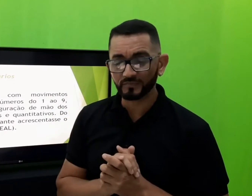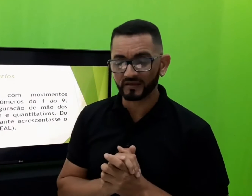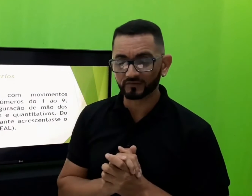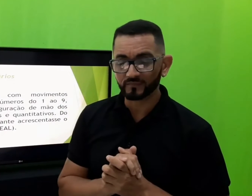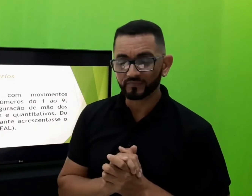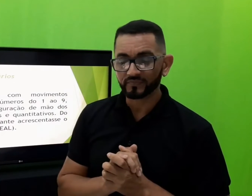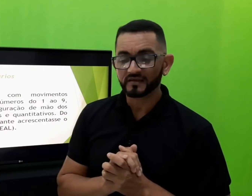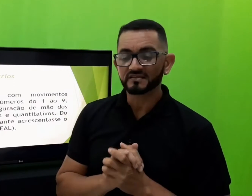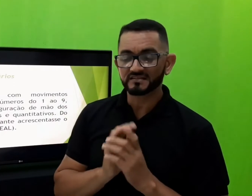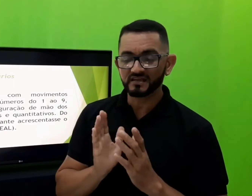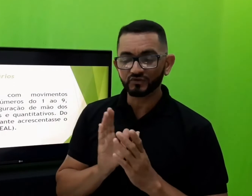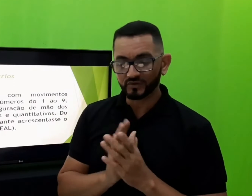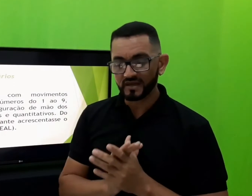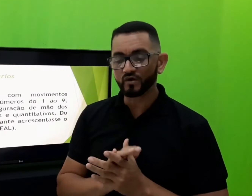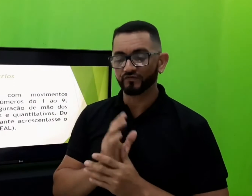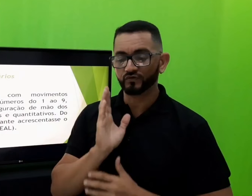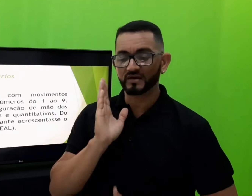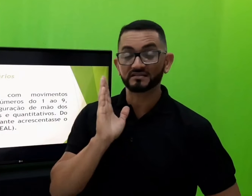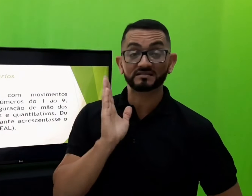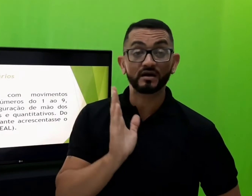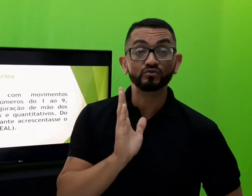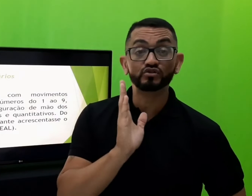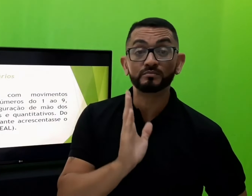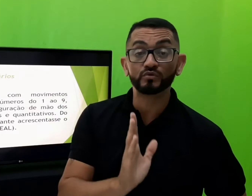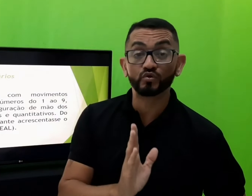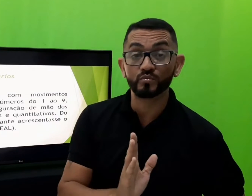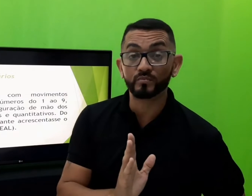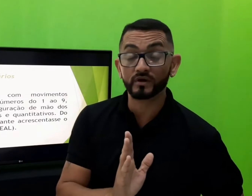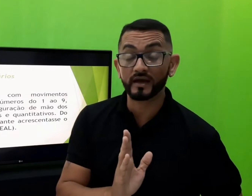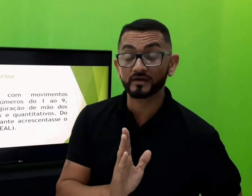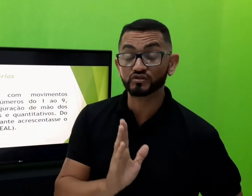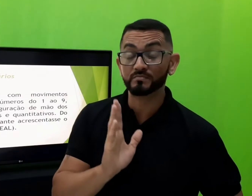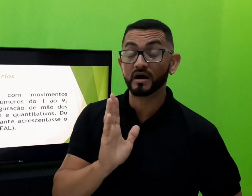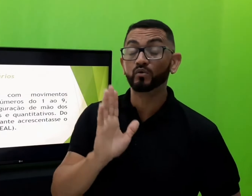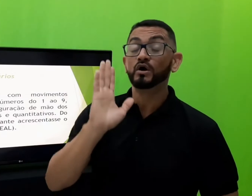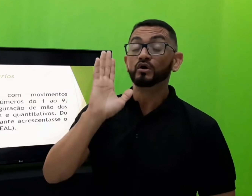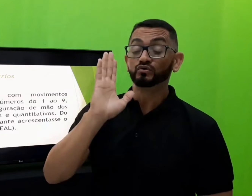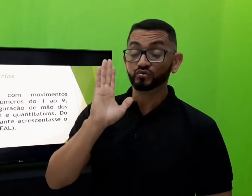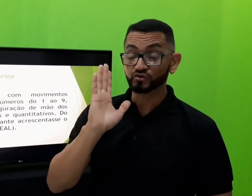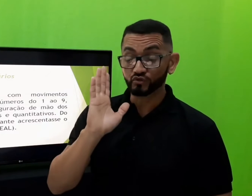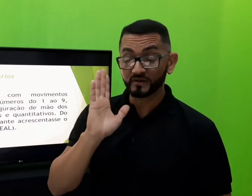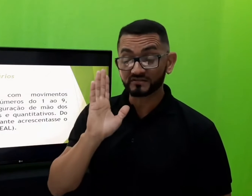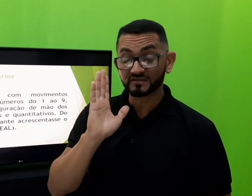movimento, seguindo o que? A configuração de mão dos números